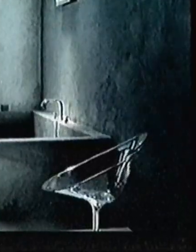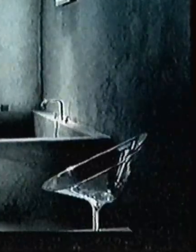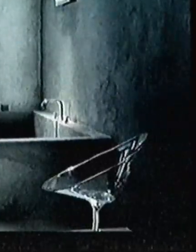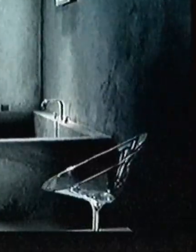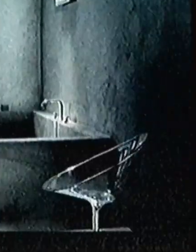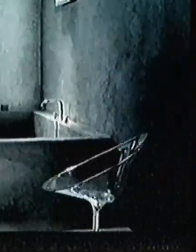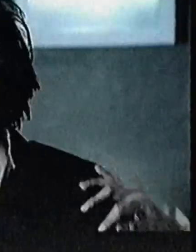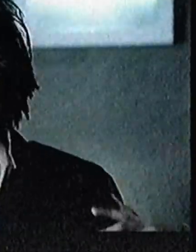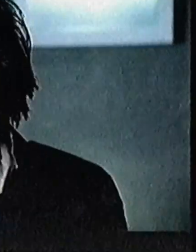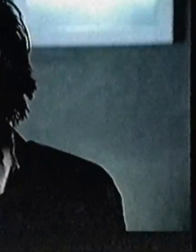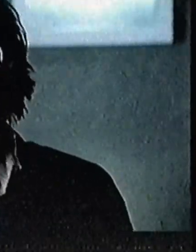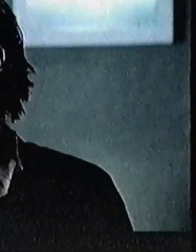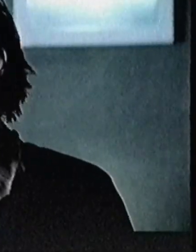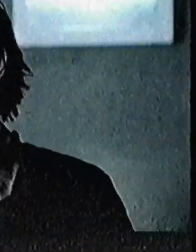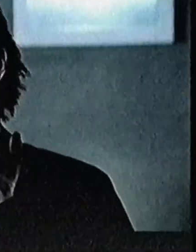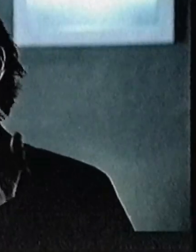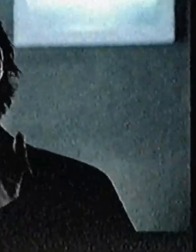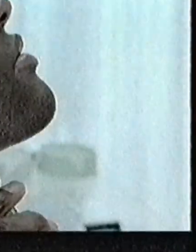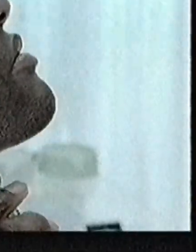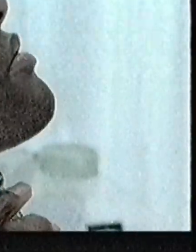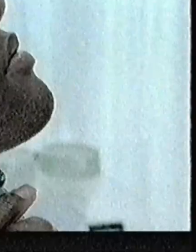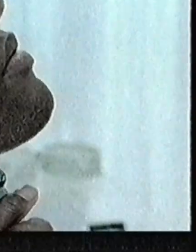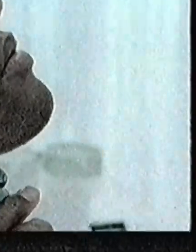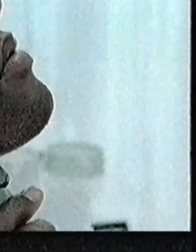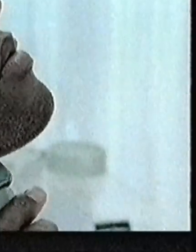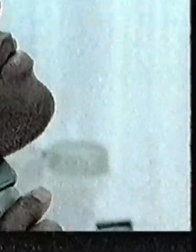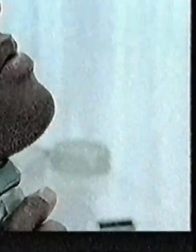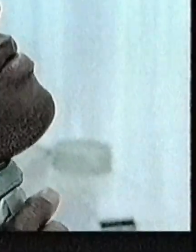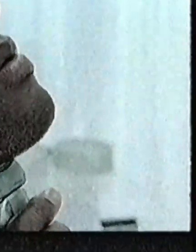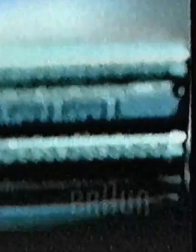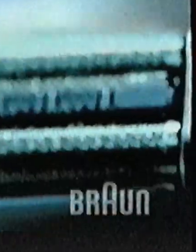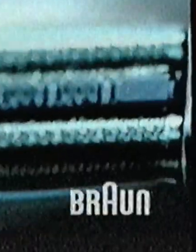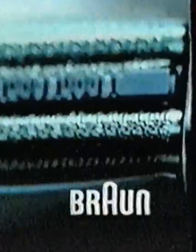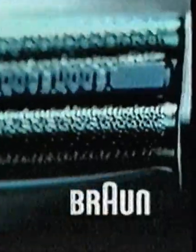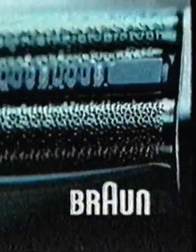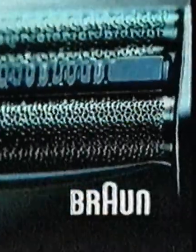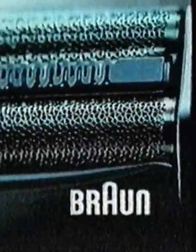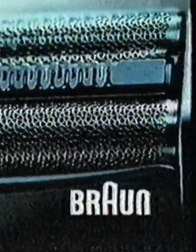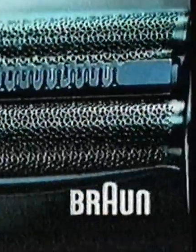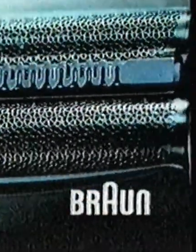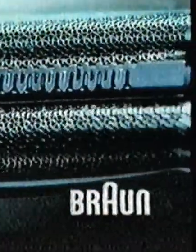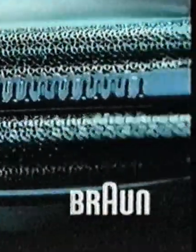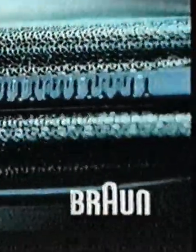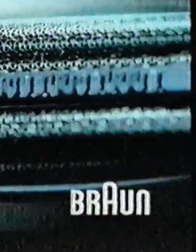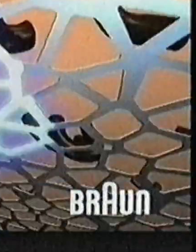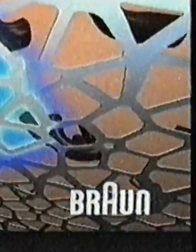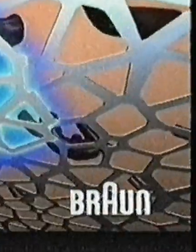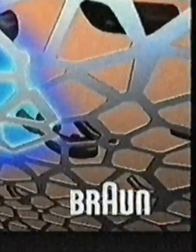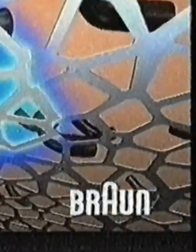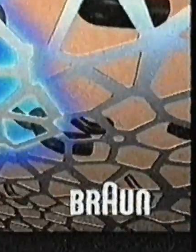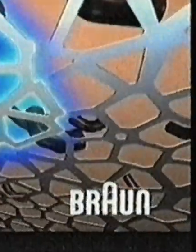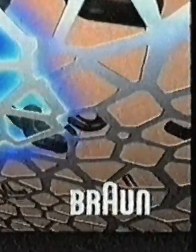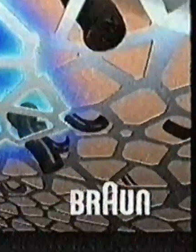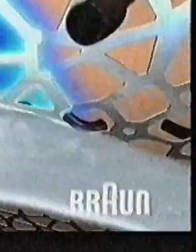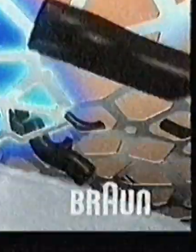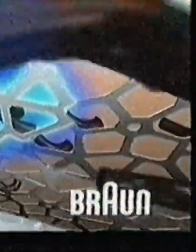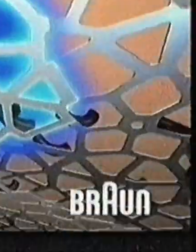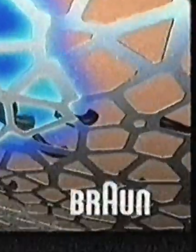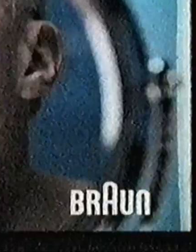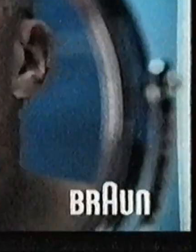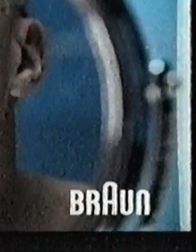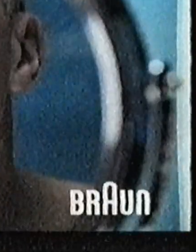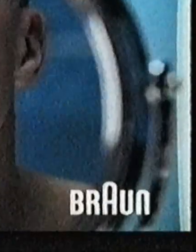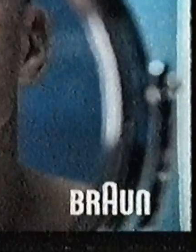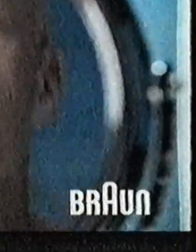chacun tout en offrant un rasage optimal? Grâce à la nouvelle grille de Braun, constituée de milliers d'ouvertures différentes, capturant le poil, quel que soit l'angle